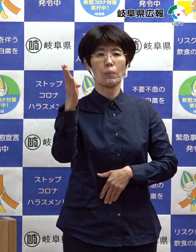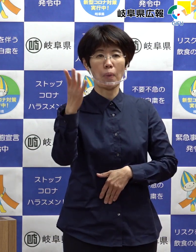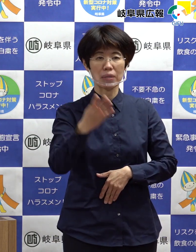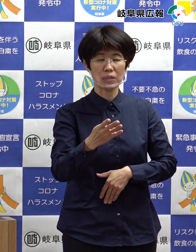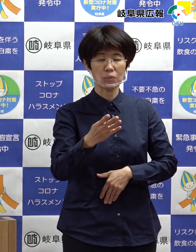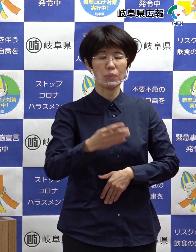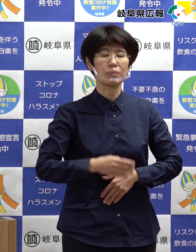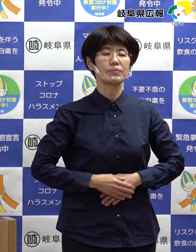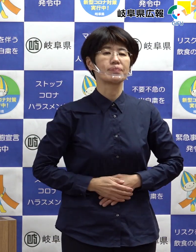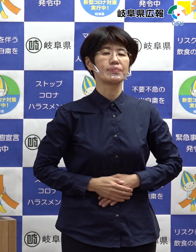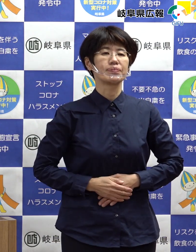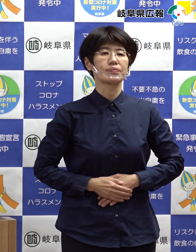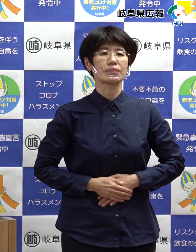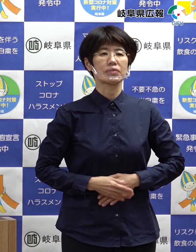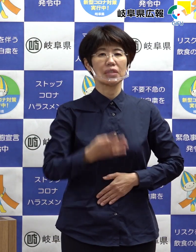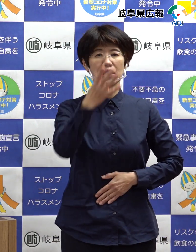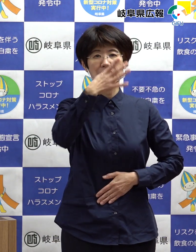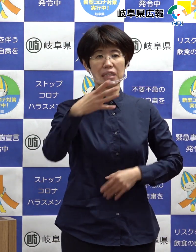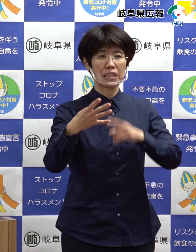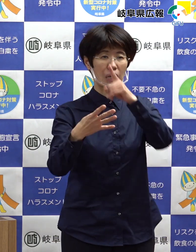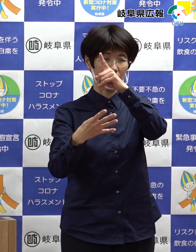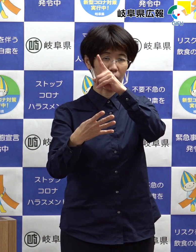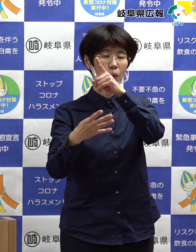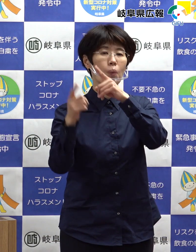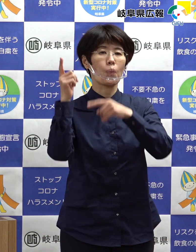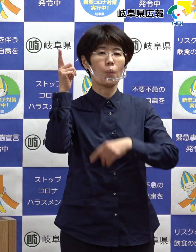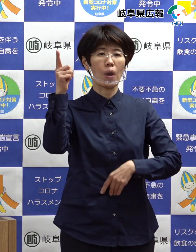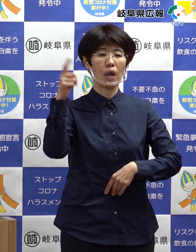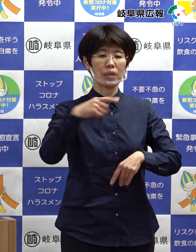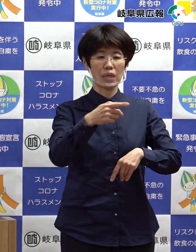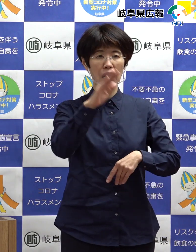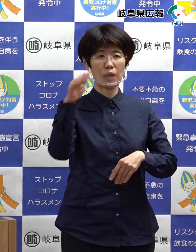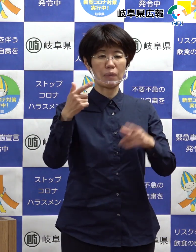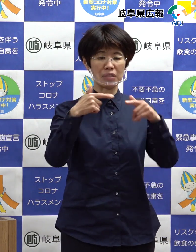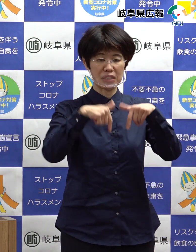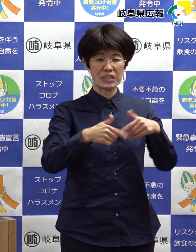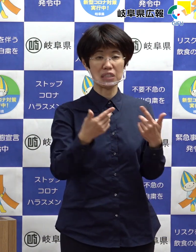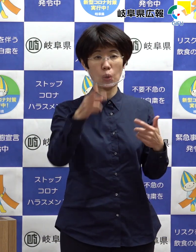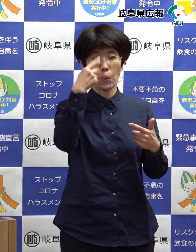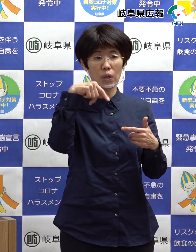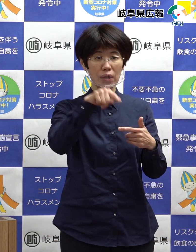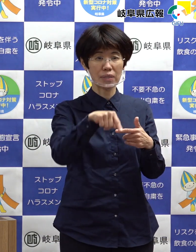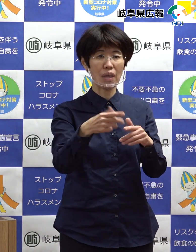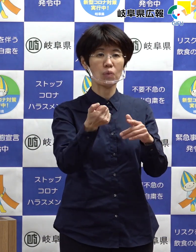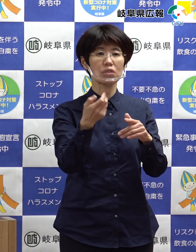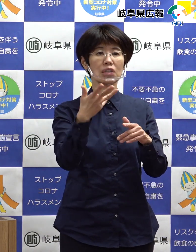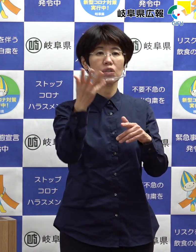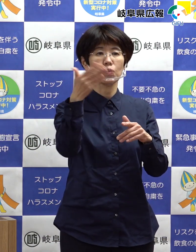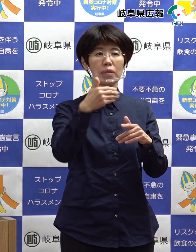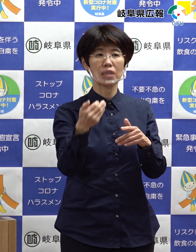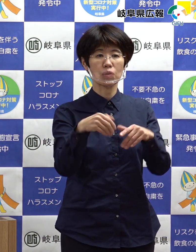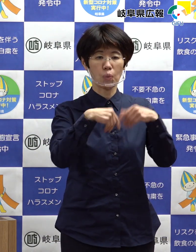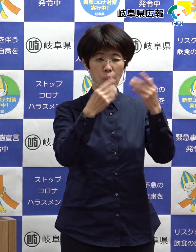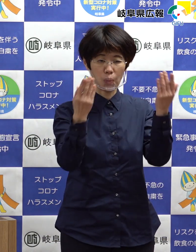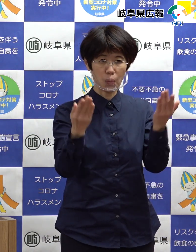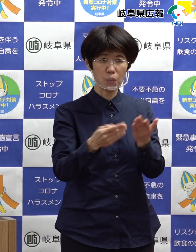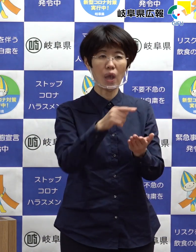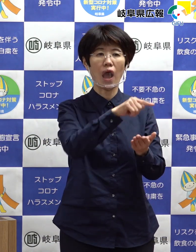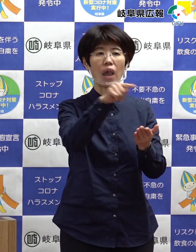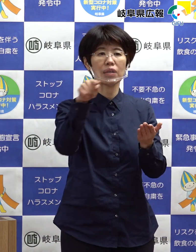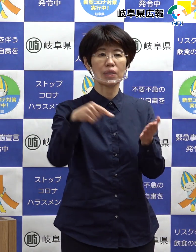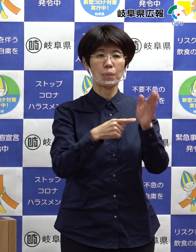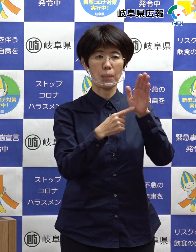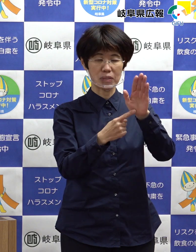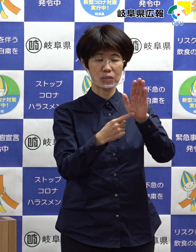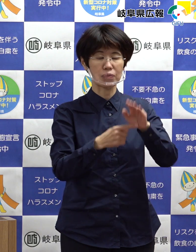75.4%、それから飛騨県域が例の高山西高校の関係ですね、58.9% まで上が